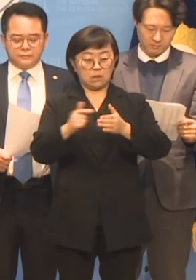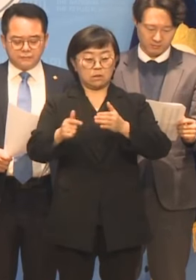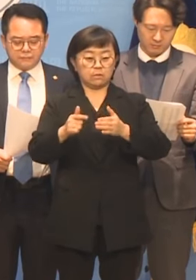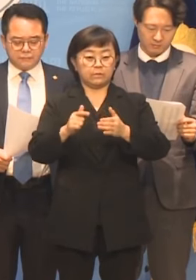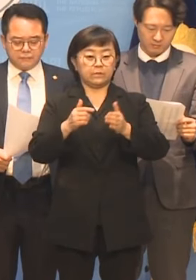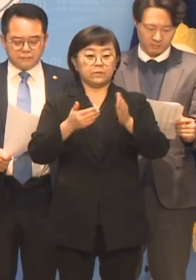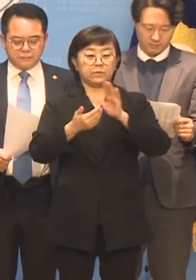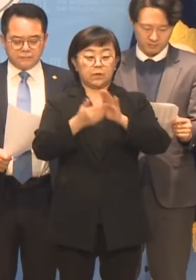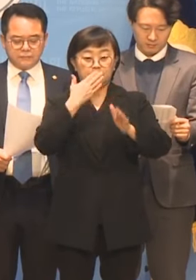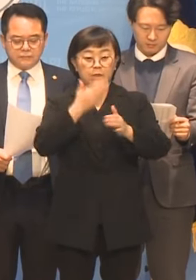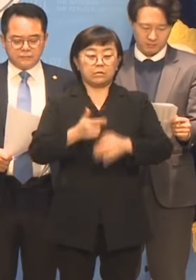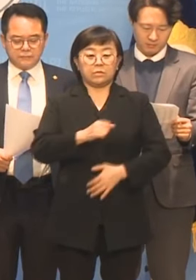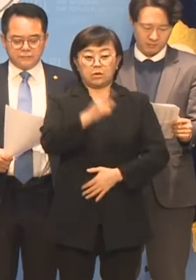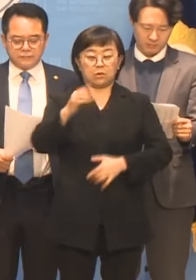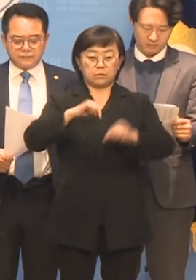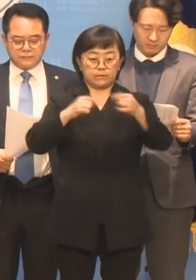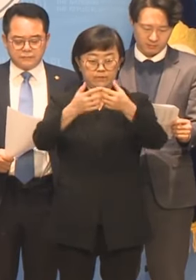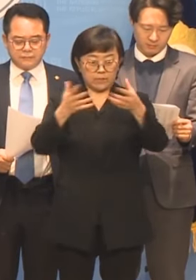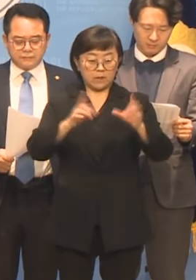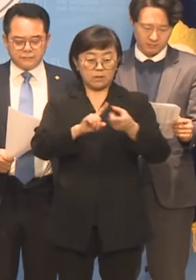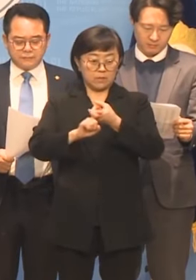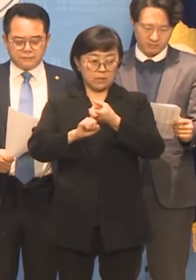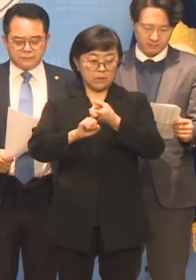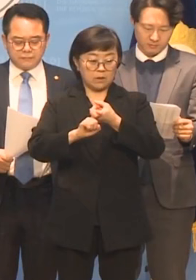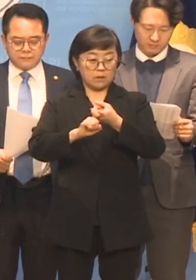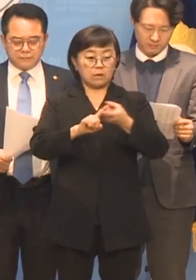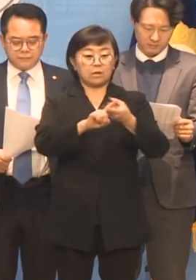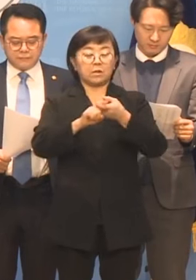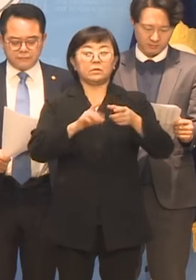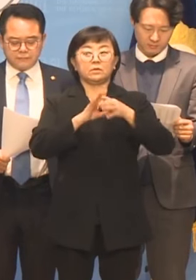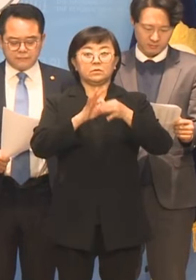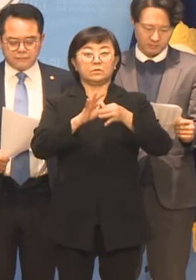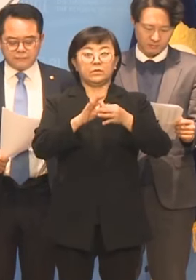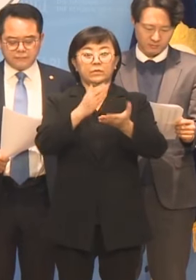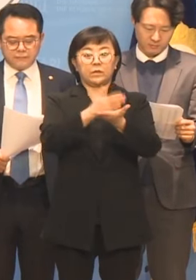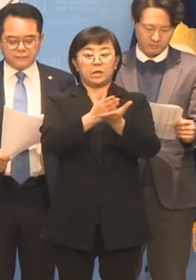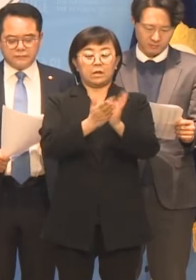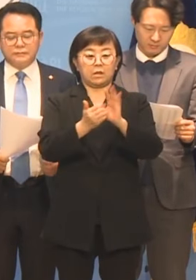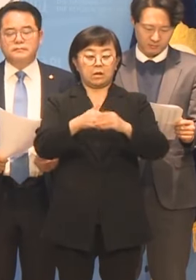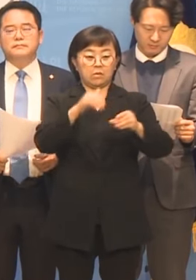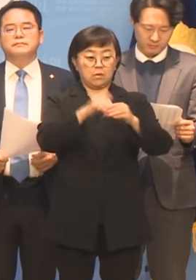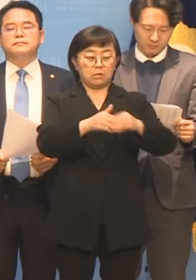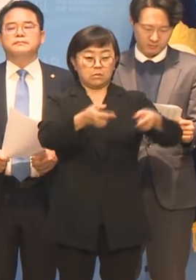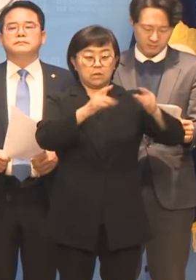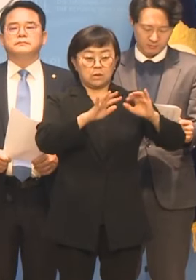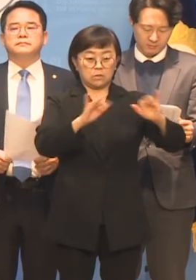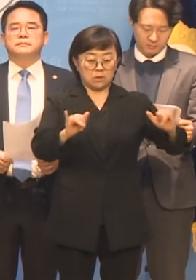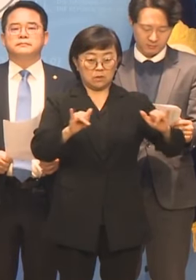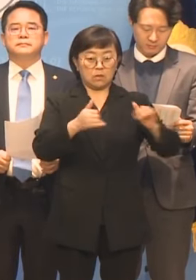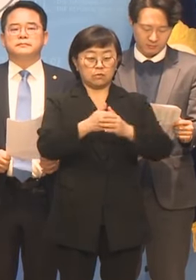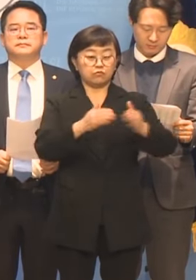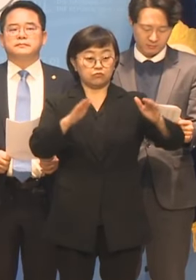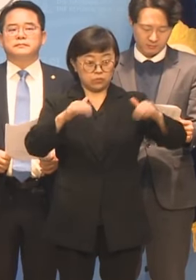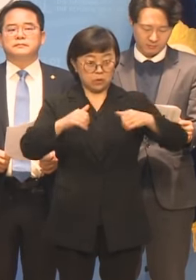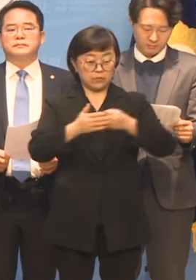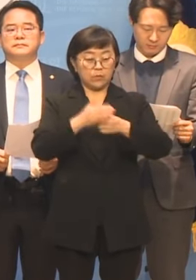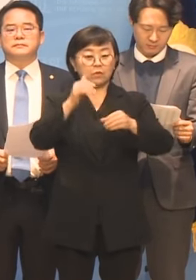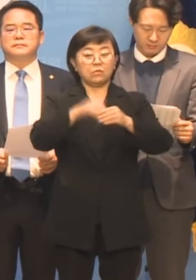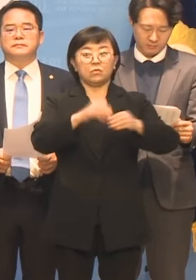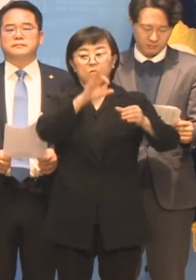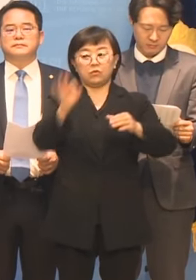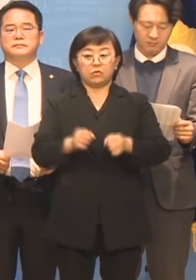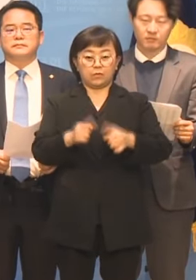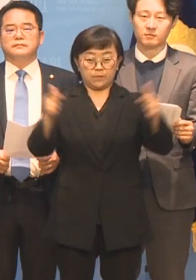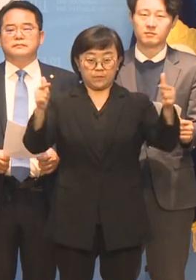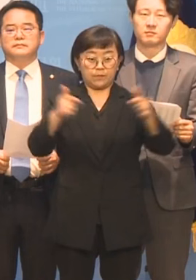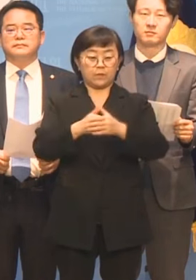합니다. 여러 정당의 연대, 연합을 통해 다양한 유권자들을 투표장으로 불러 투표율을